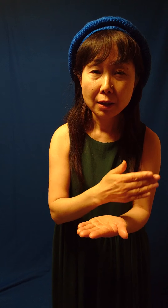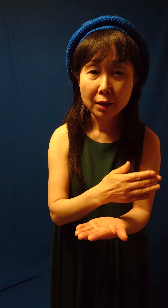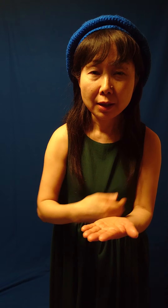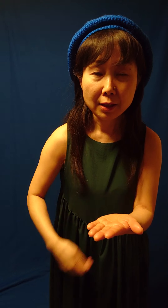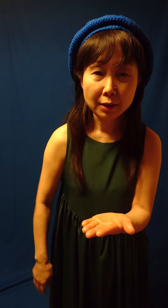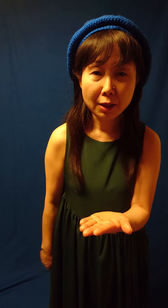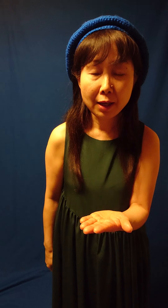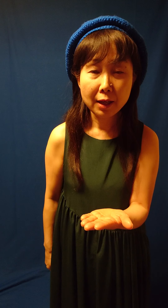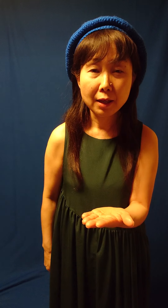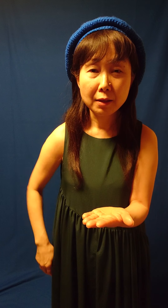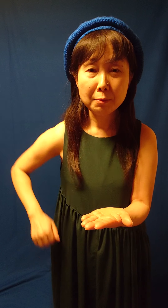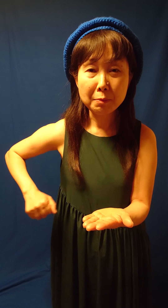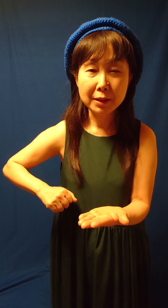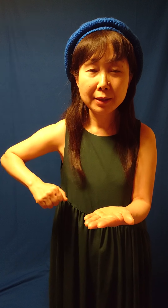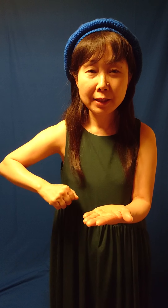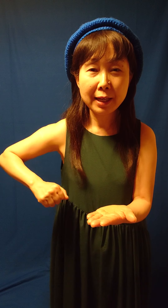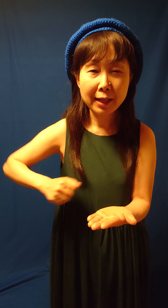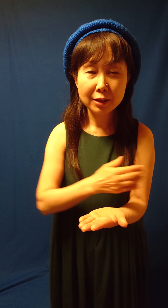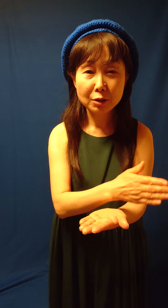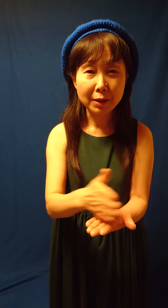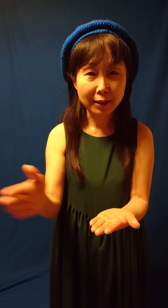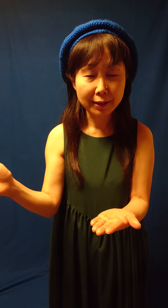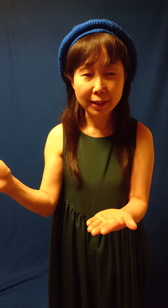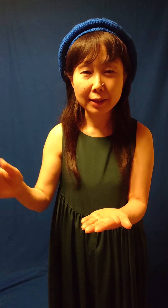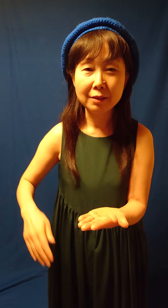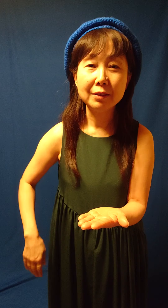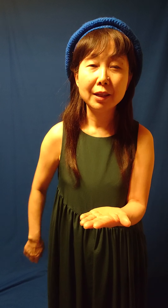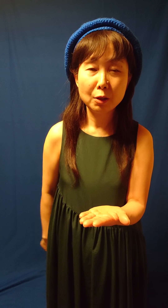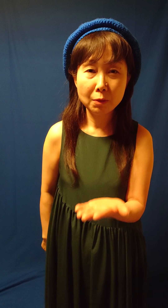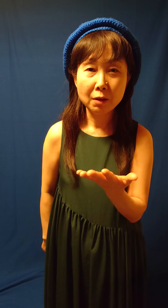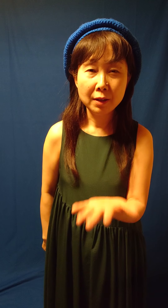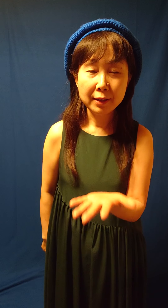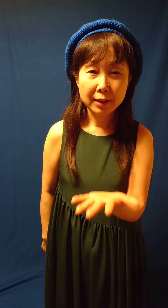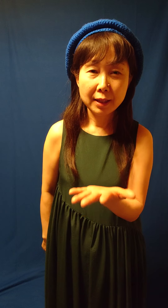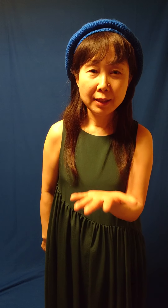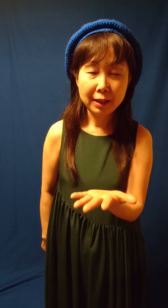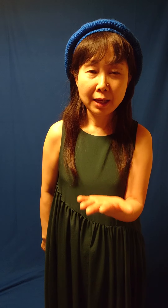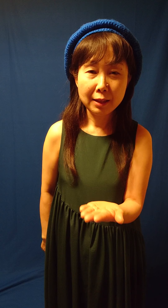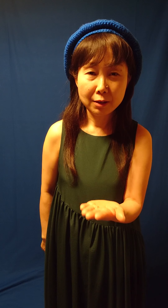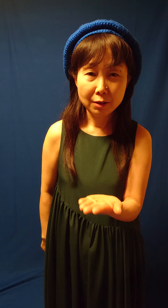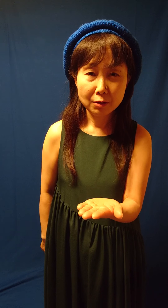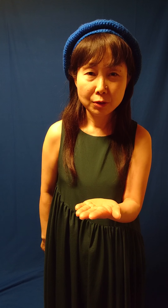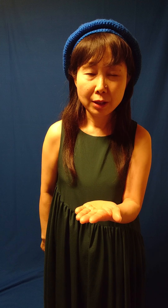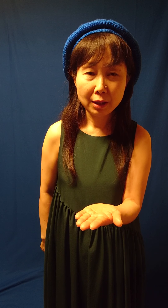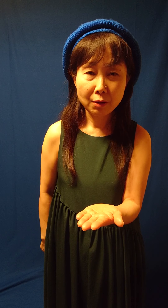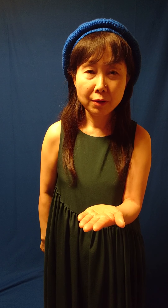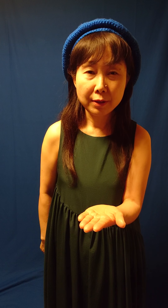左手、今右手ですべてってやってるんだけども、左手添えておい